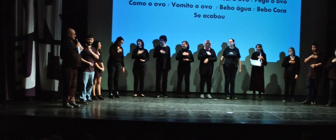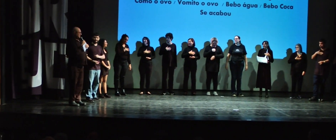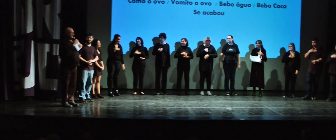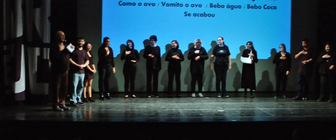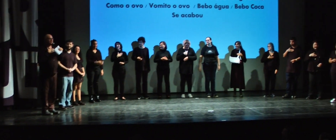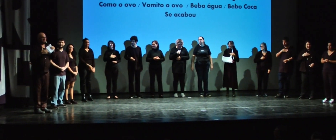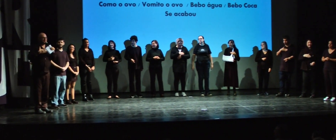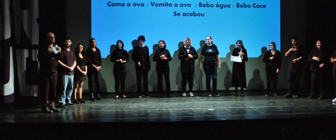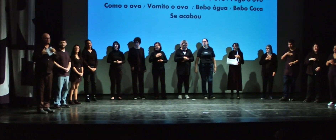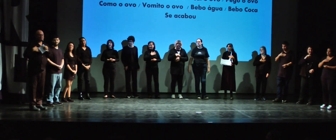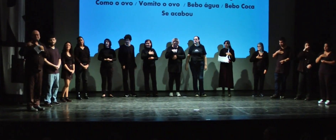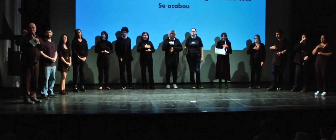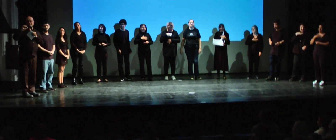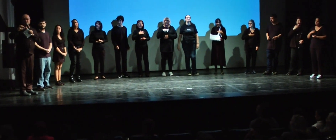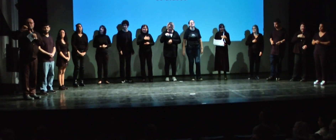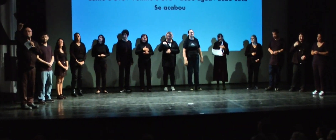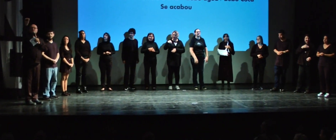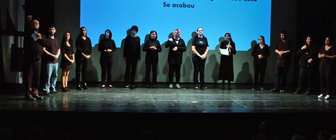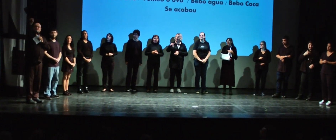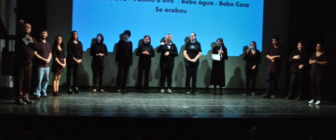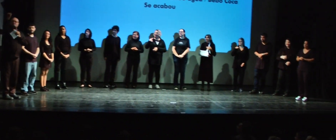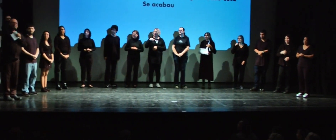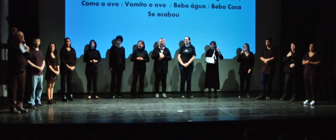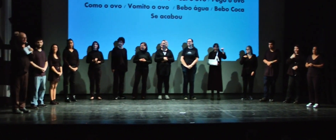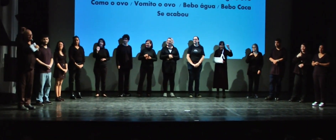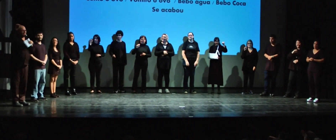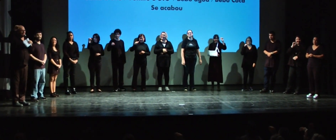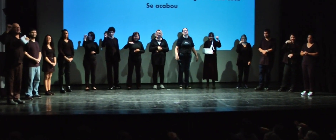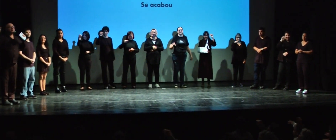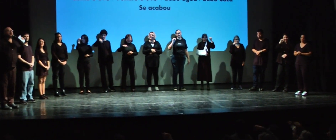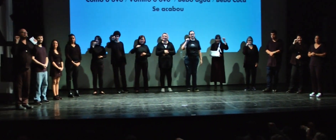Sim, agosto, tudo mais. Aí vocês dizem, sim, sim,